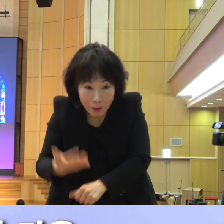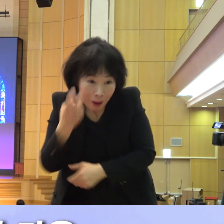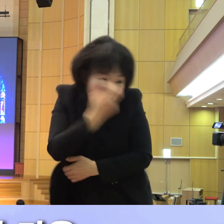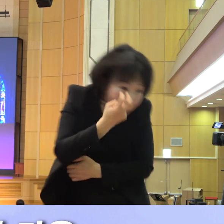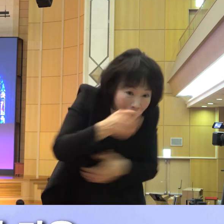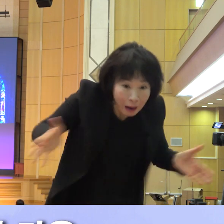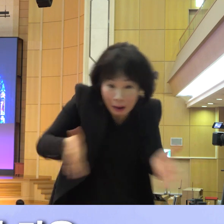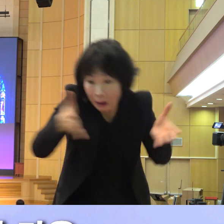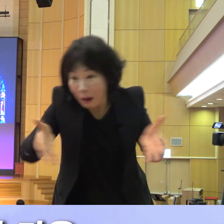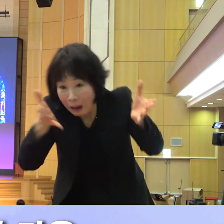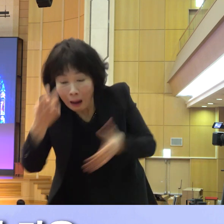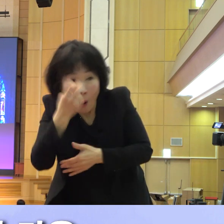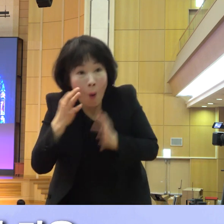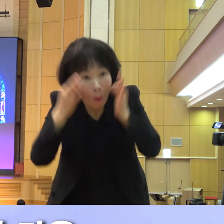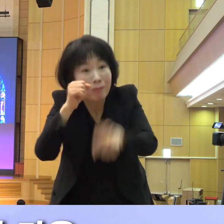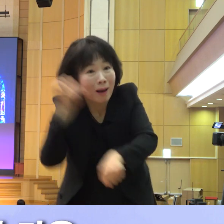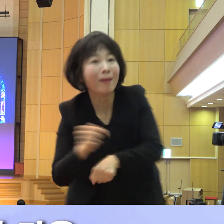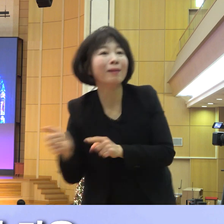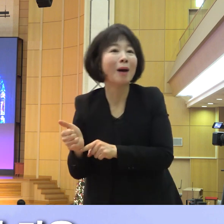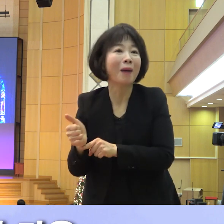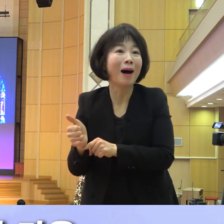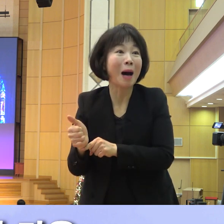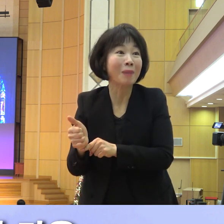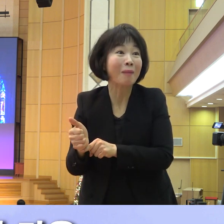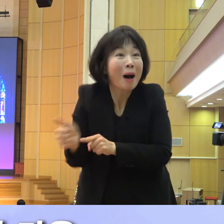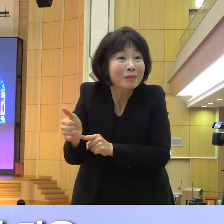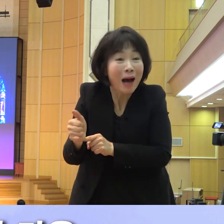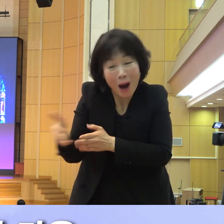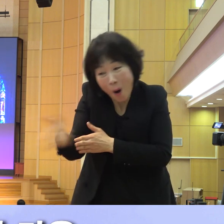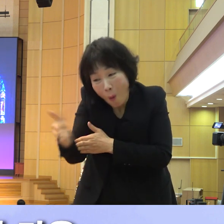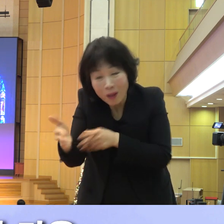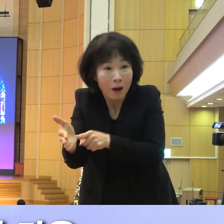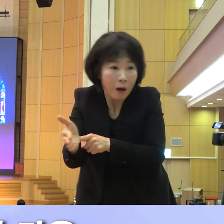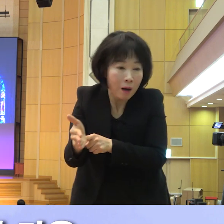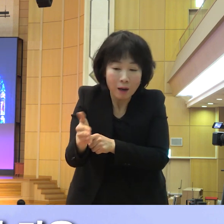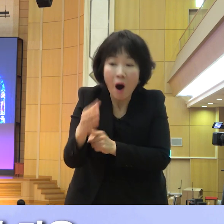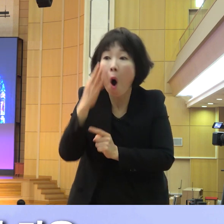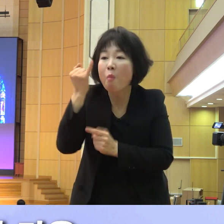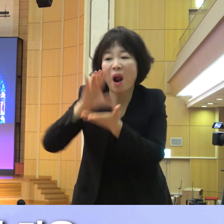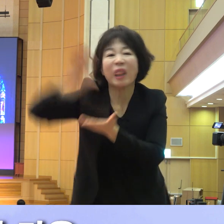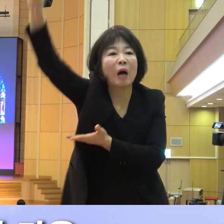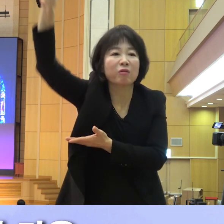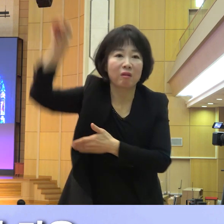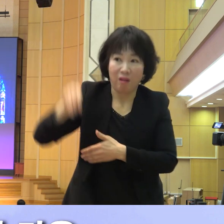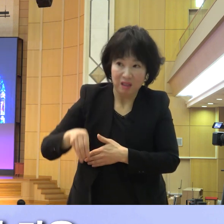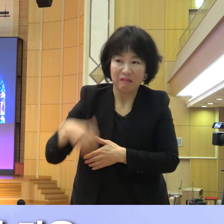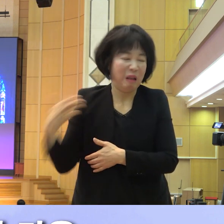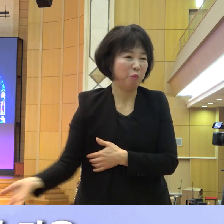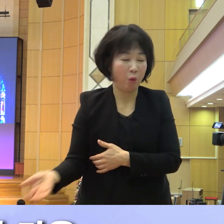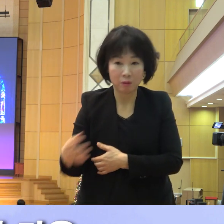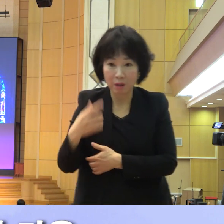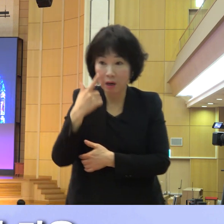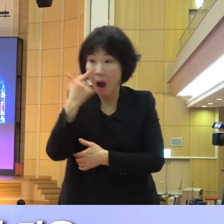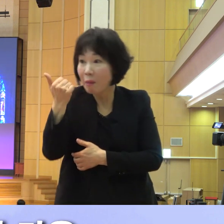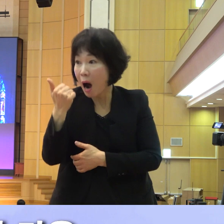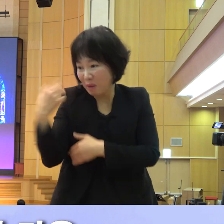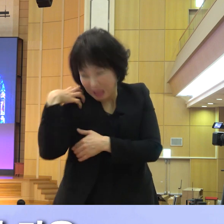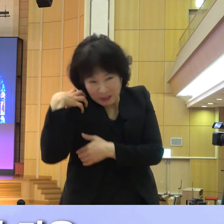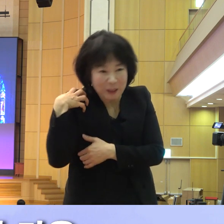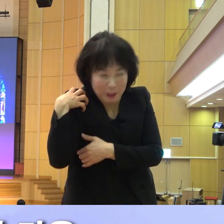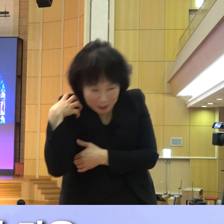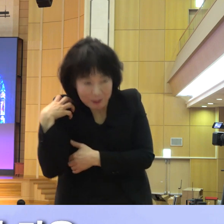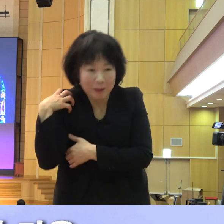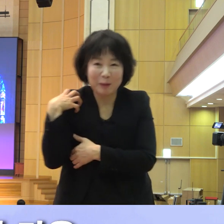부화되기까지. 그러니까 얼마나 그 막 나무 뿌리와 부딪히고 그런